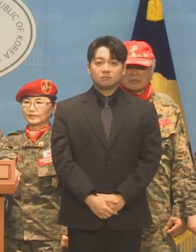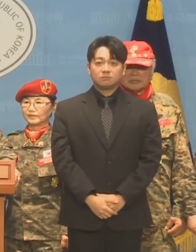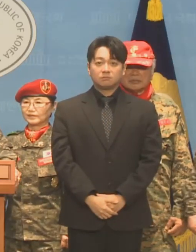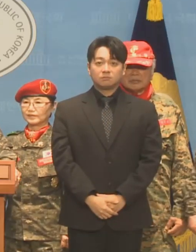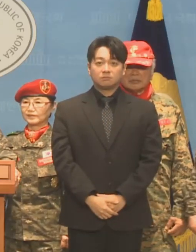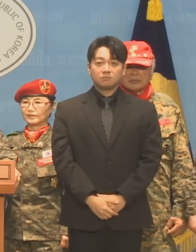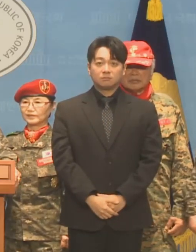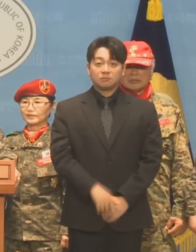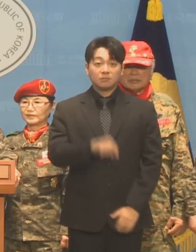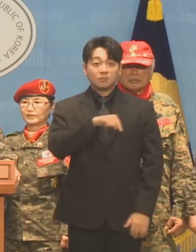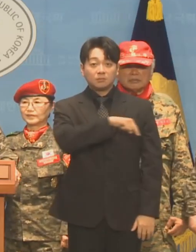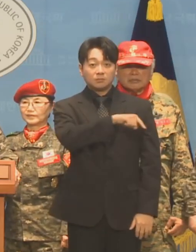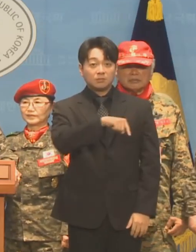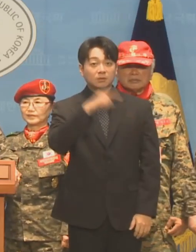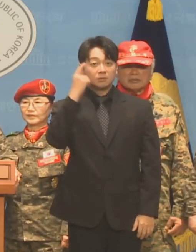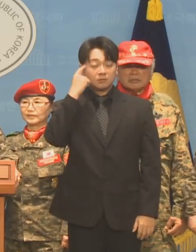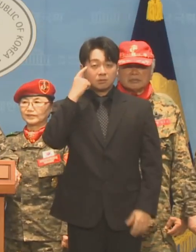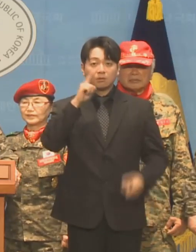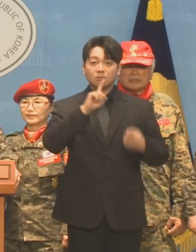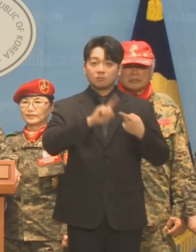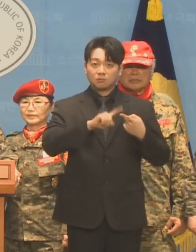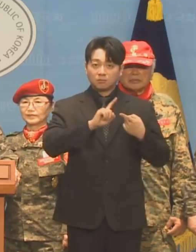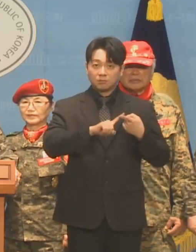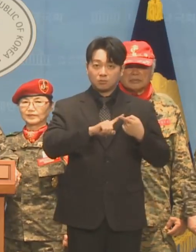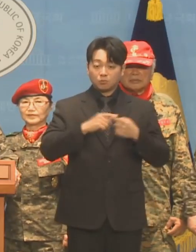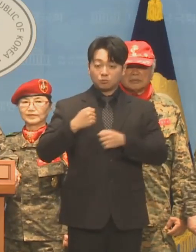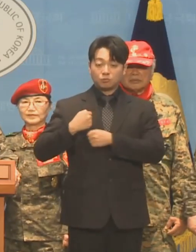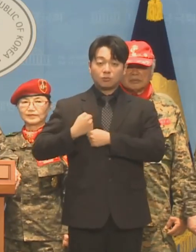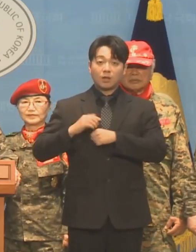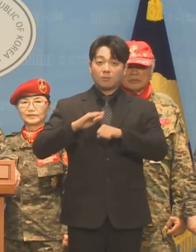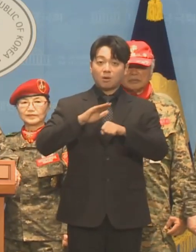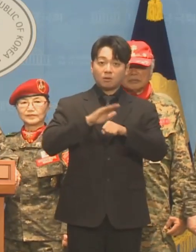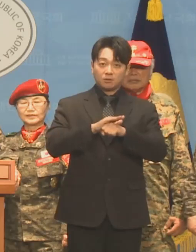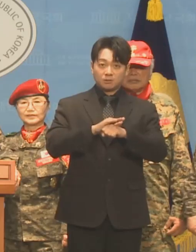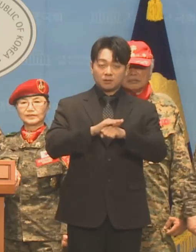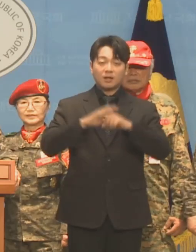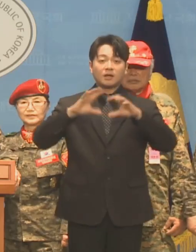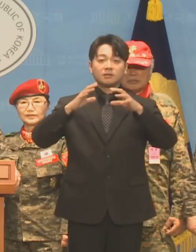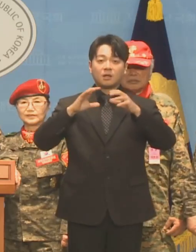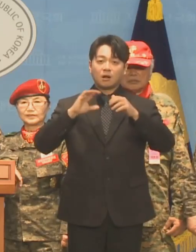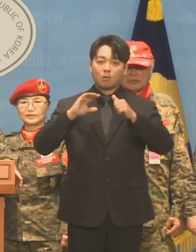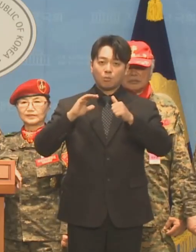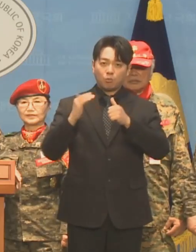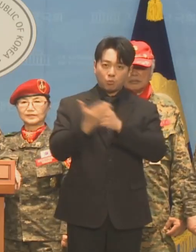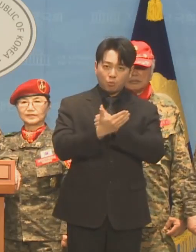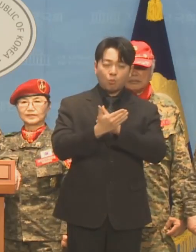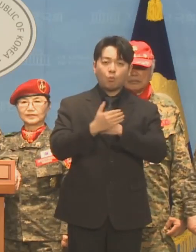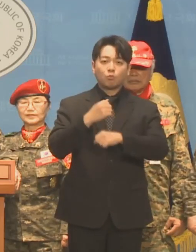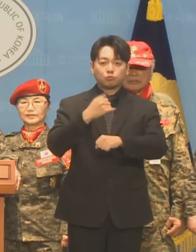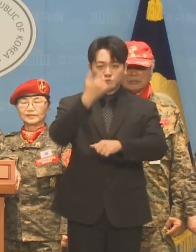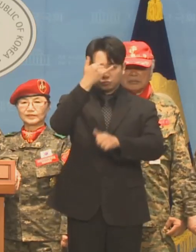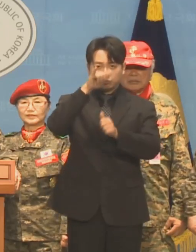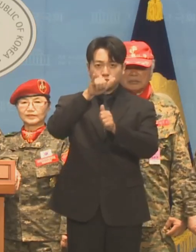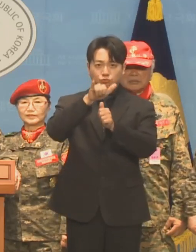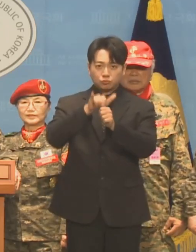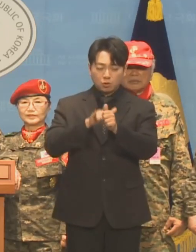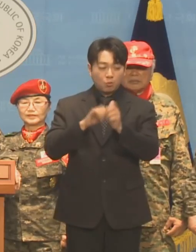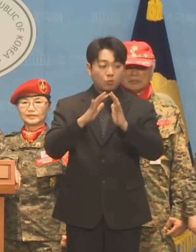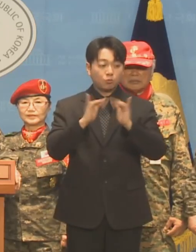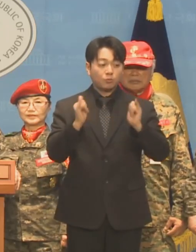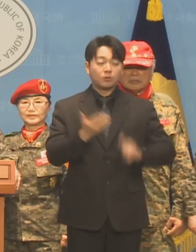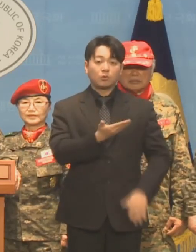그대들이 주장대로 해병대는 호국 중성으로 오로지 국민과 나라를 지키기